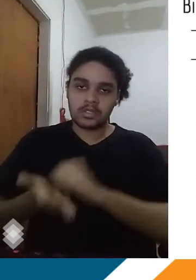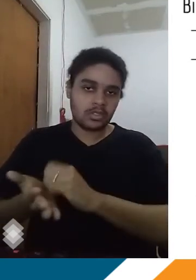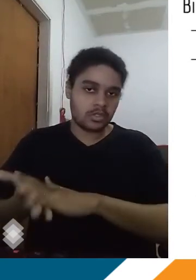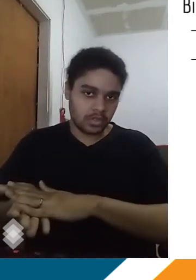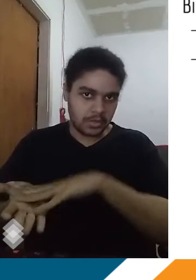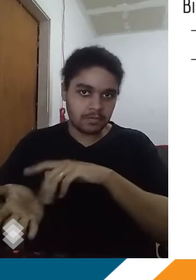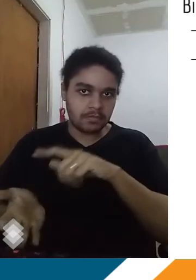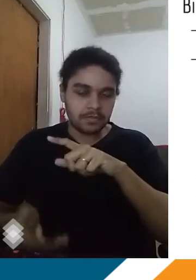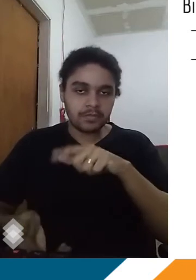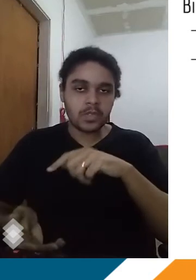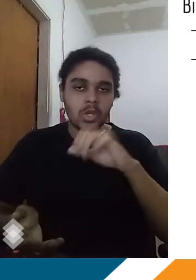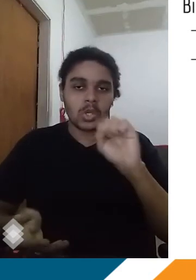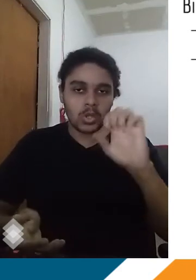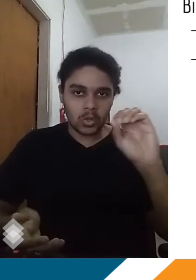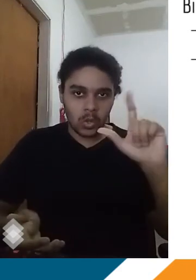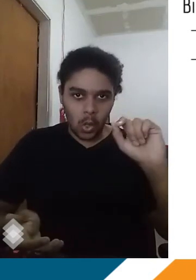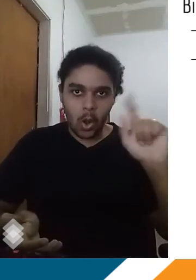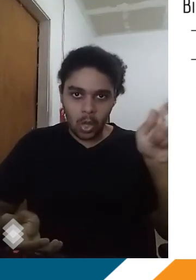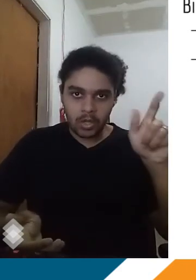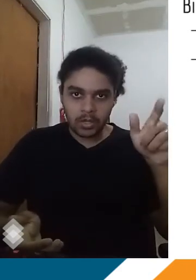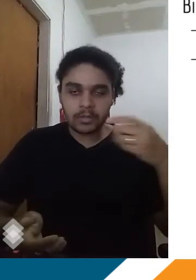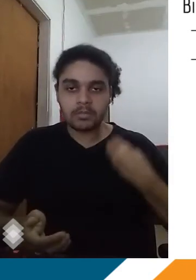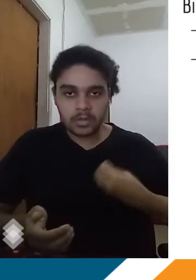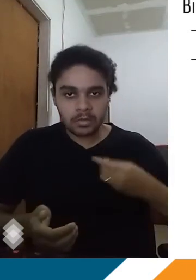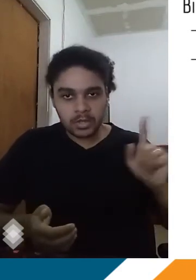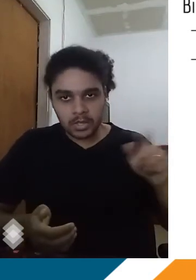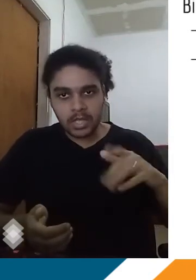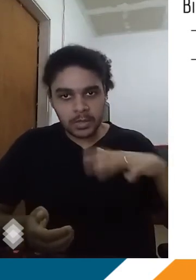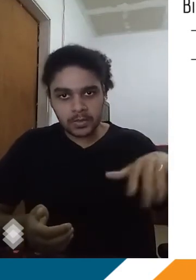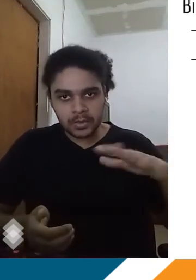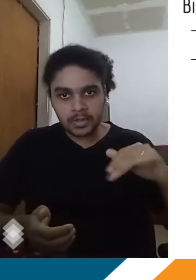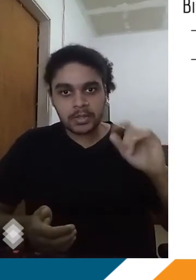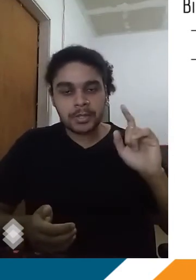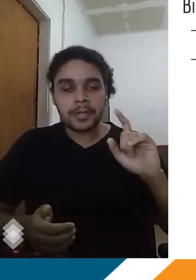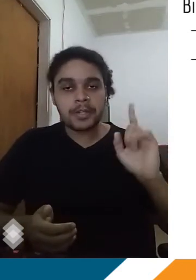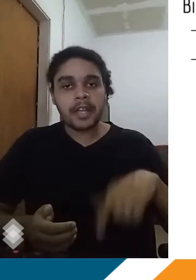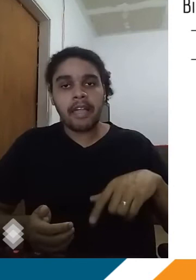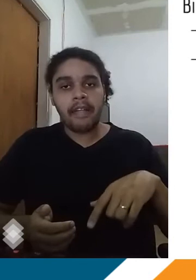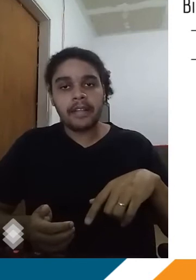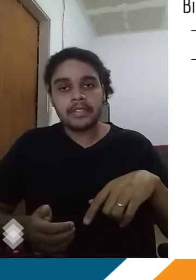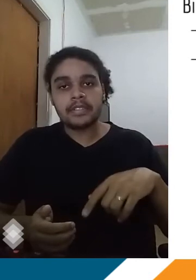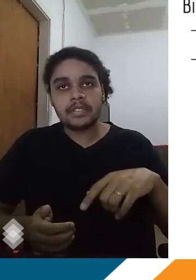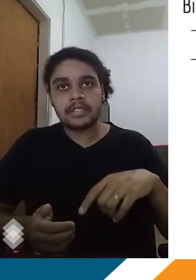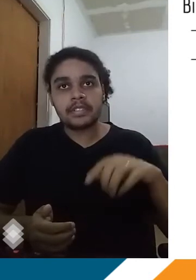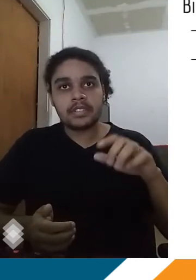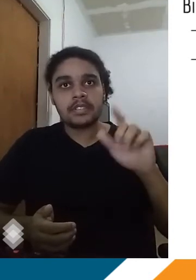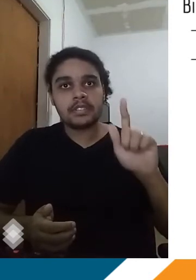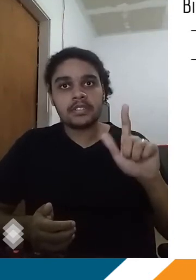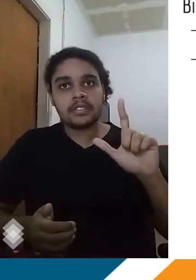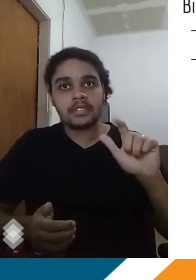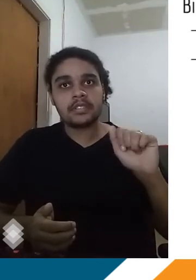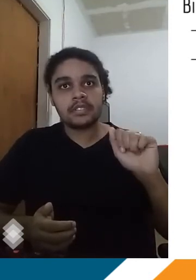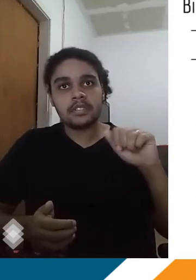solos presentes nesse tipo de ambiente, né, de ecossistema, são os gleisolos,